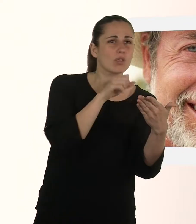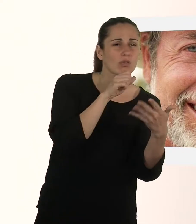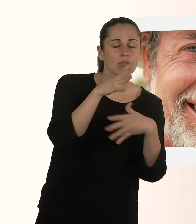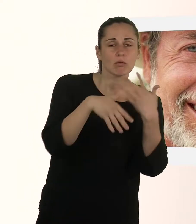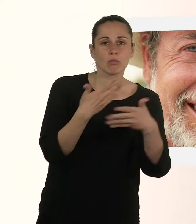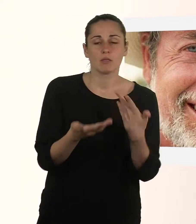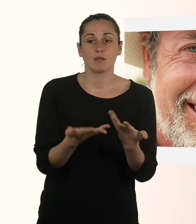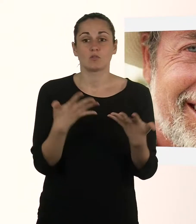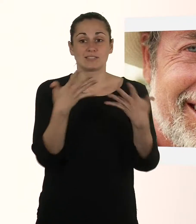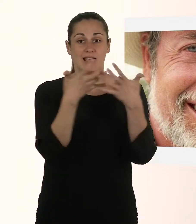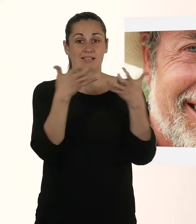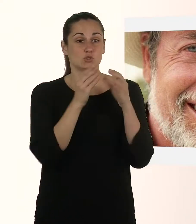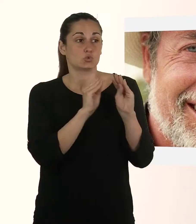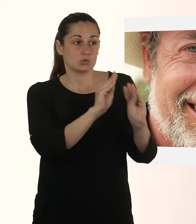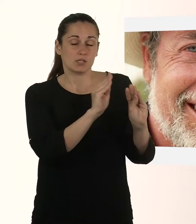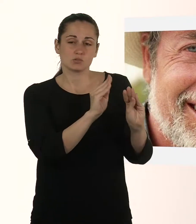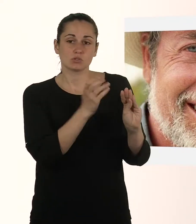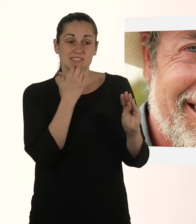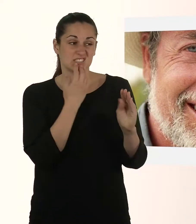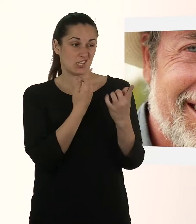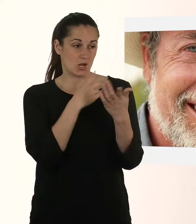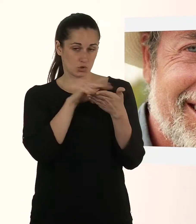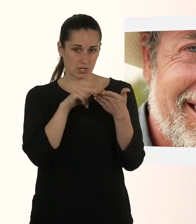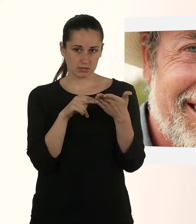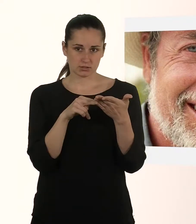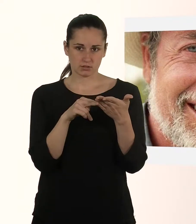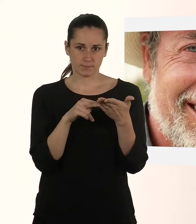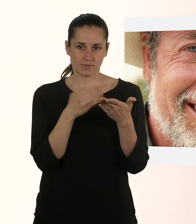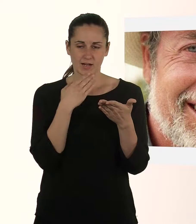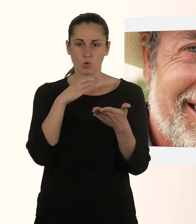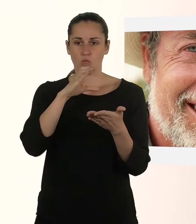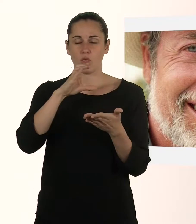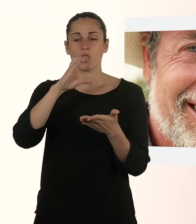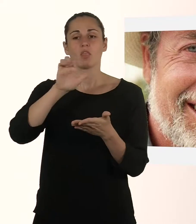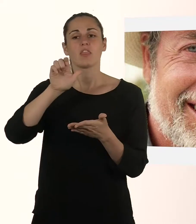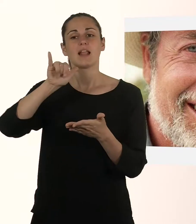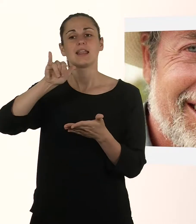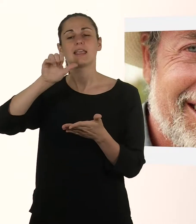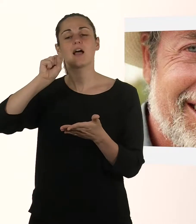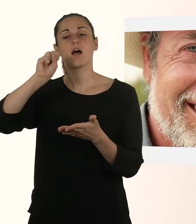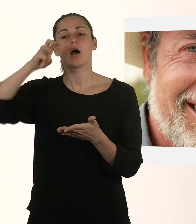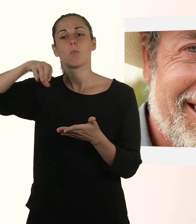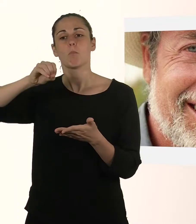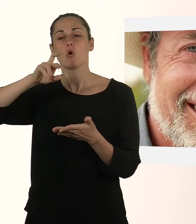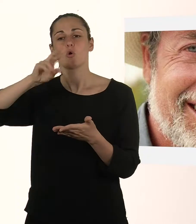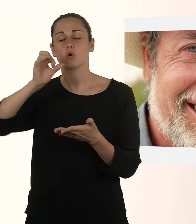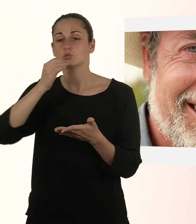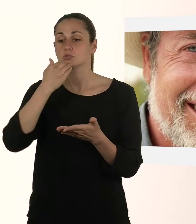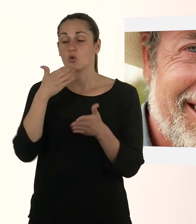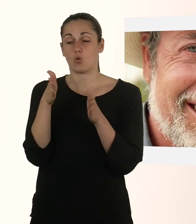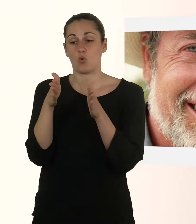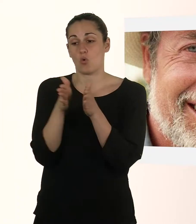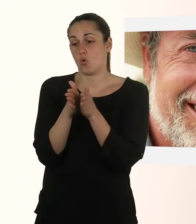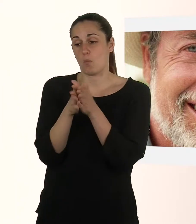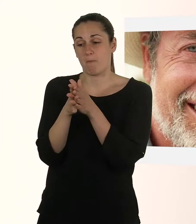textos, si algún día los leéis, él dialoga muchísimo con Celia Amorós, que fue su compañera de viaje durante